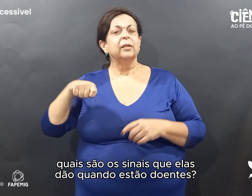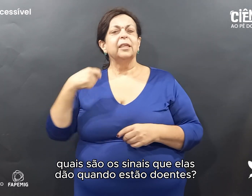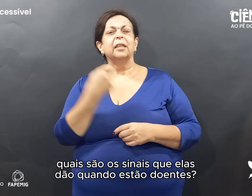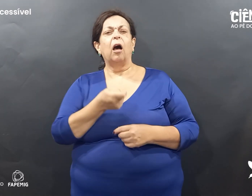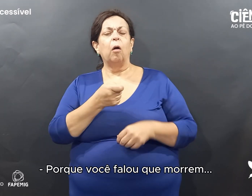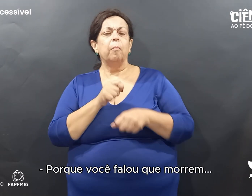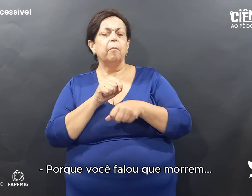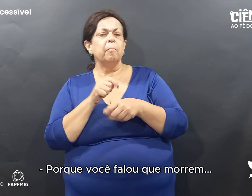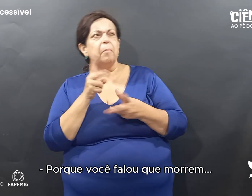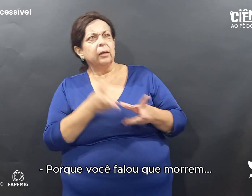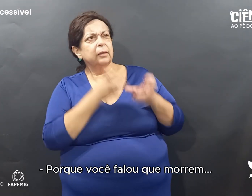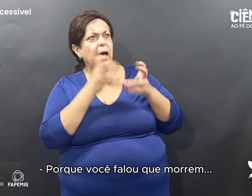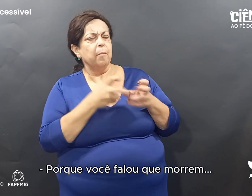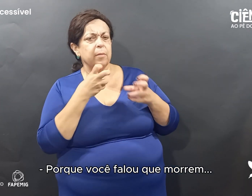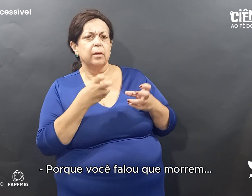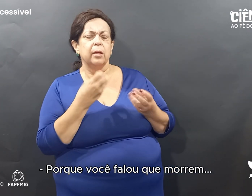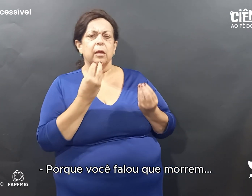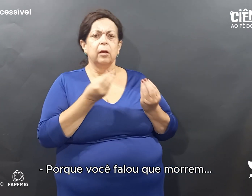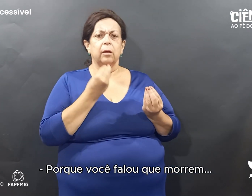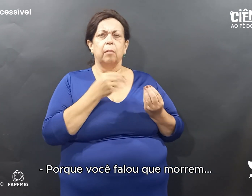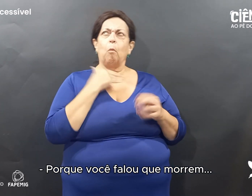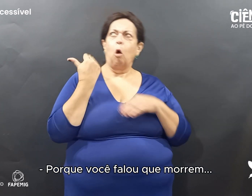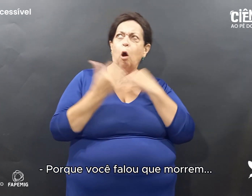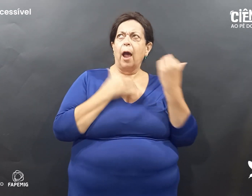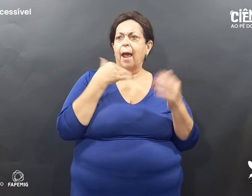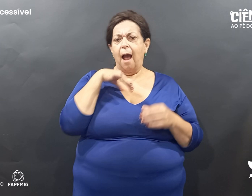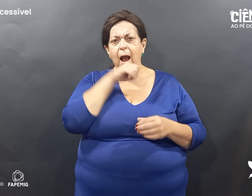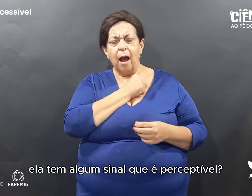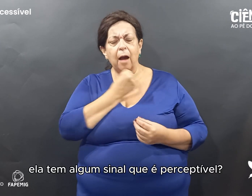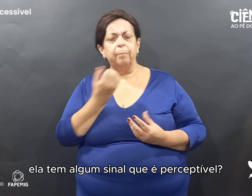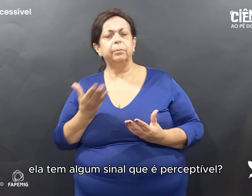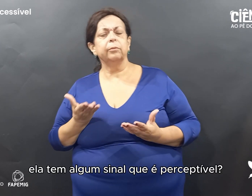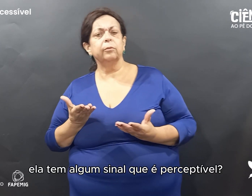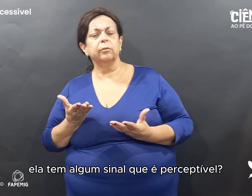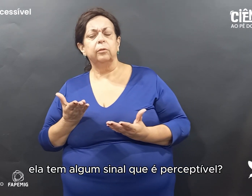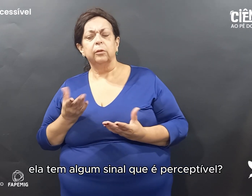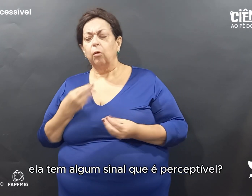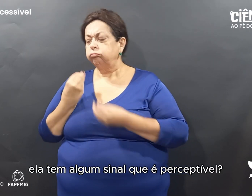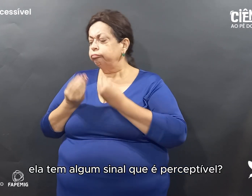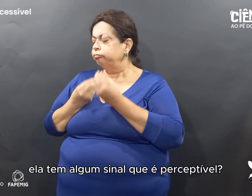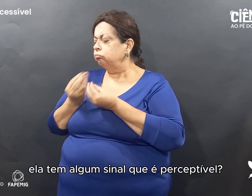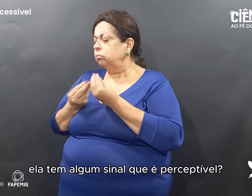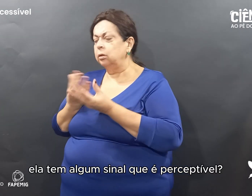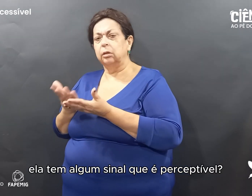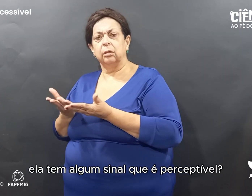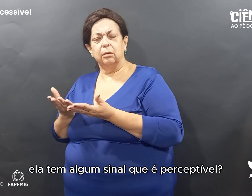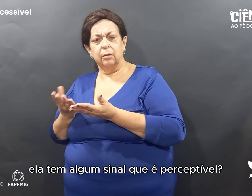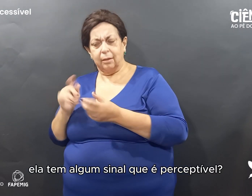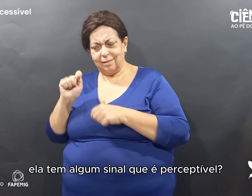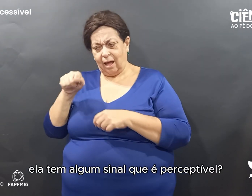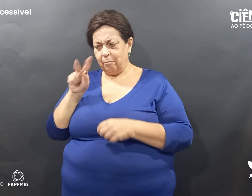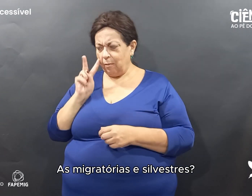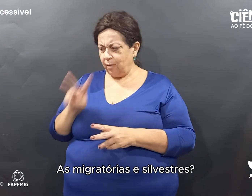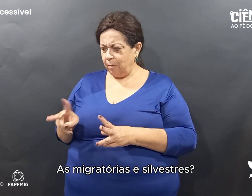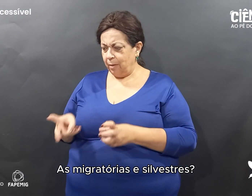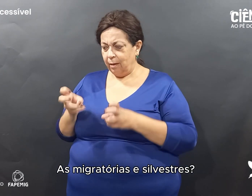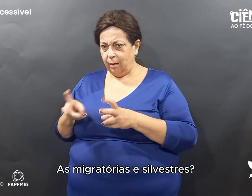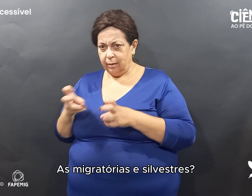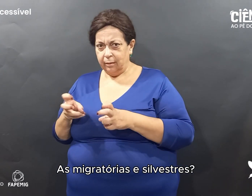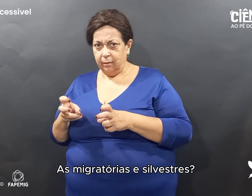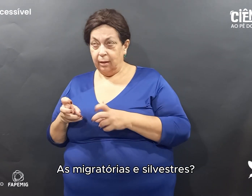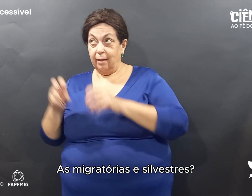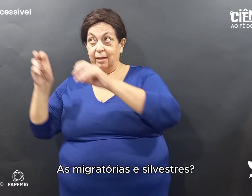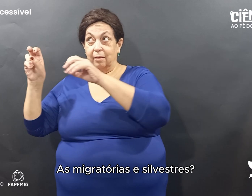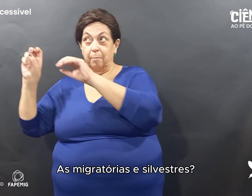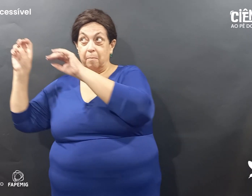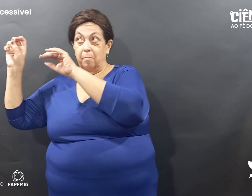estão doentes? Porque você falou que morrem, ela tem algum sinal assim que é perceptível? As migratórias